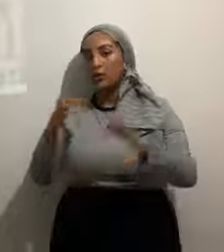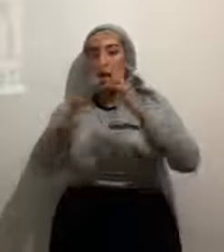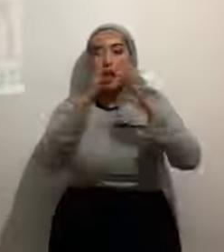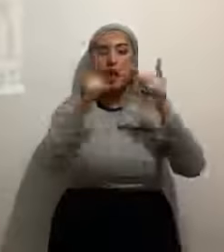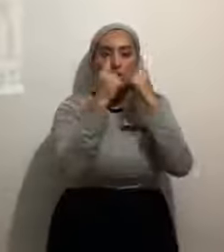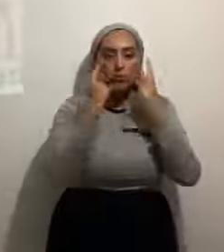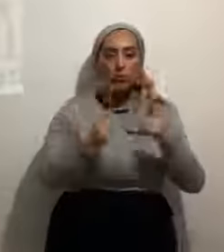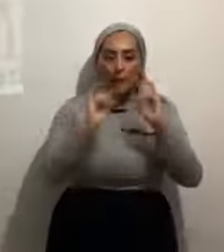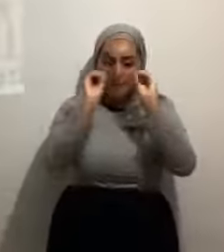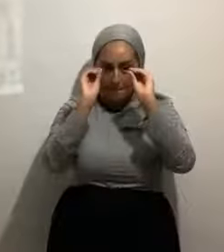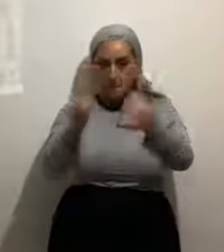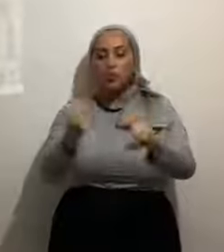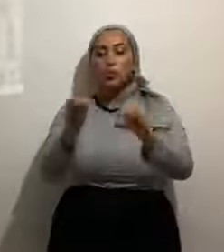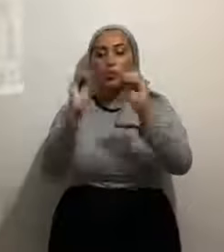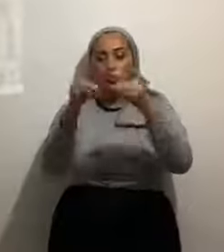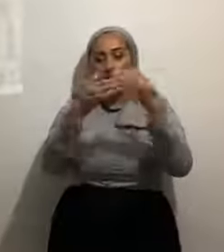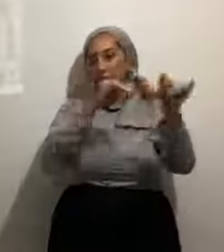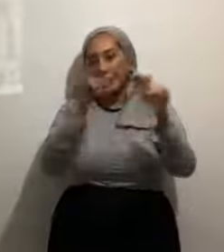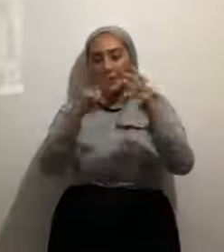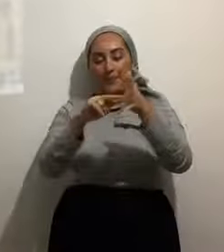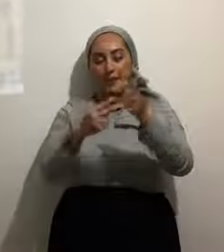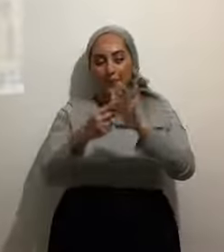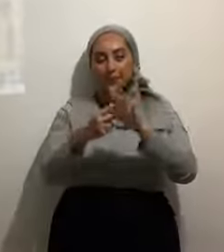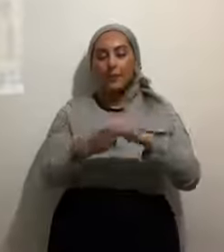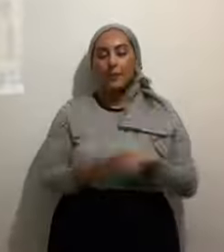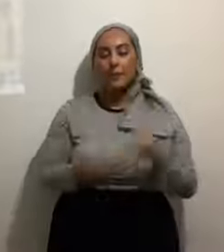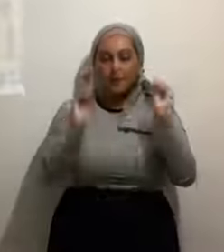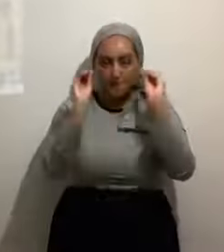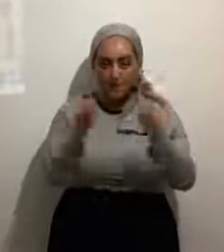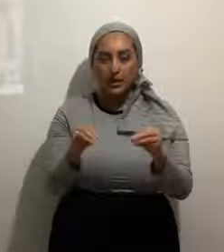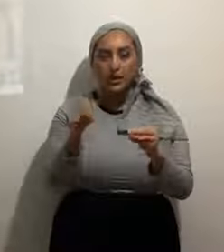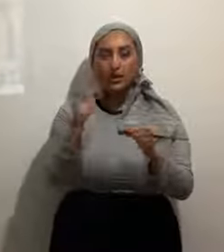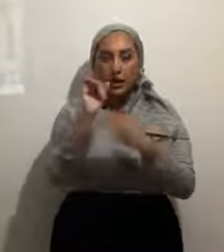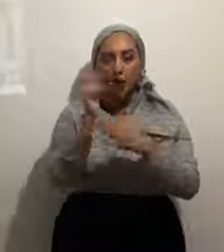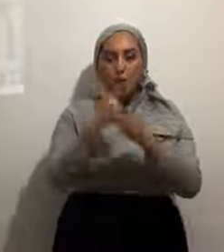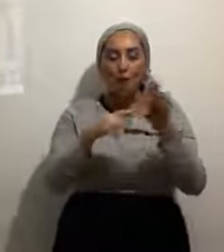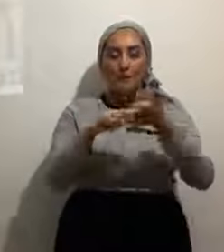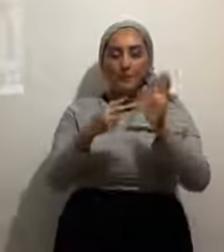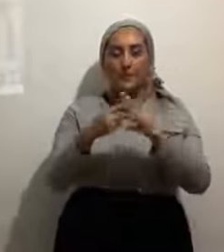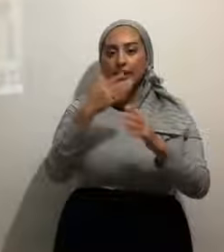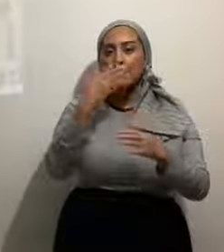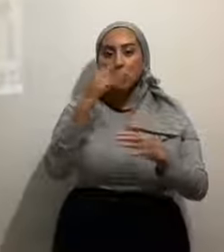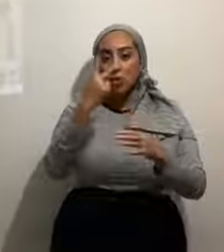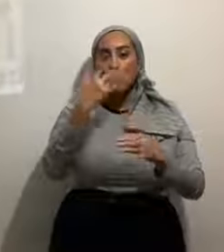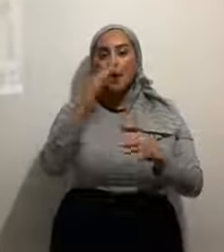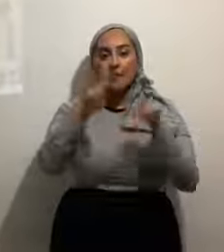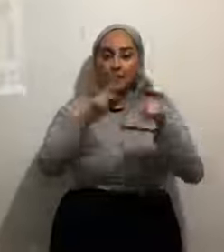Ponlo, ponlo aquí en tu Biblia. Eso significan los dos malhechores, casa de Judá, casa de